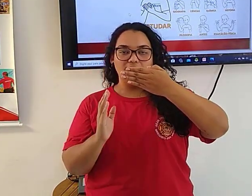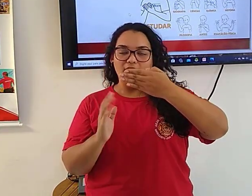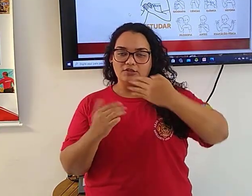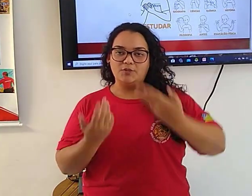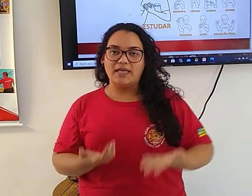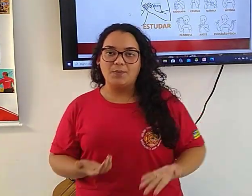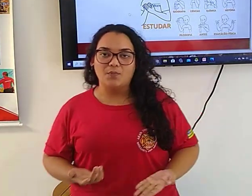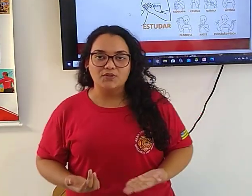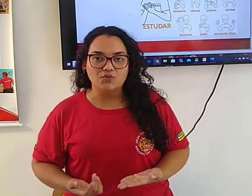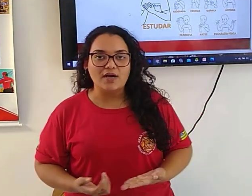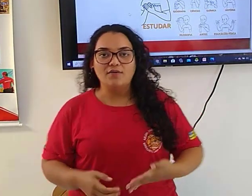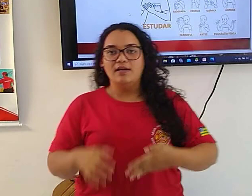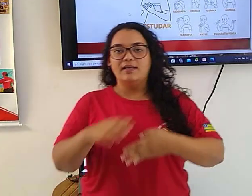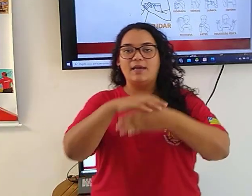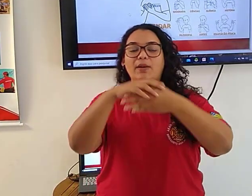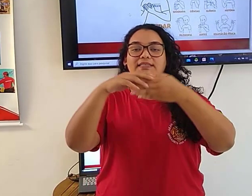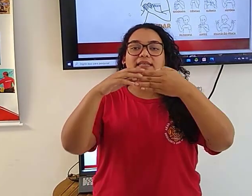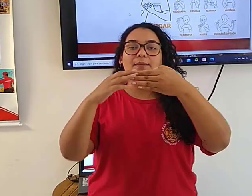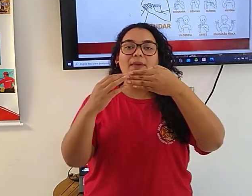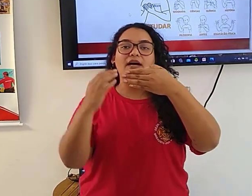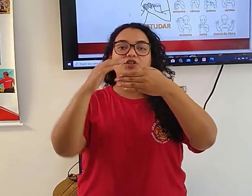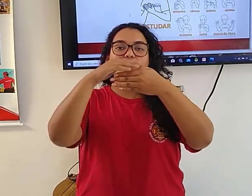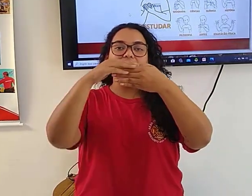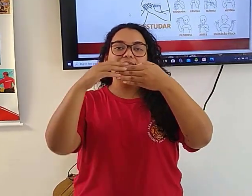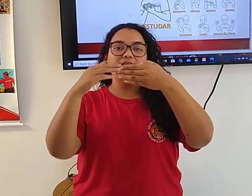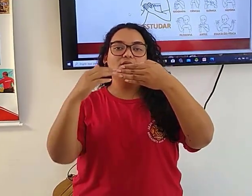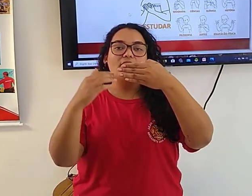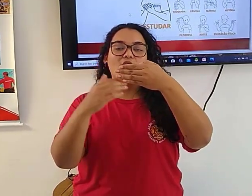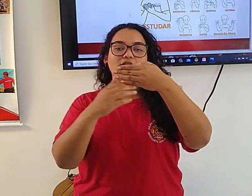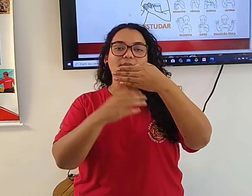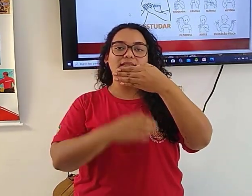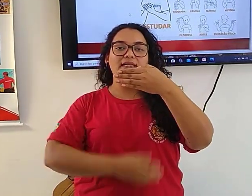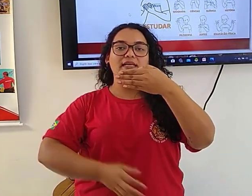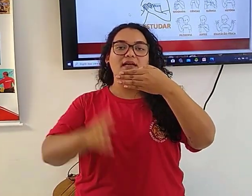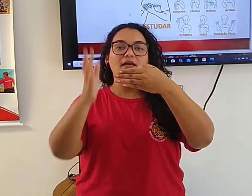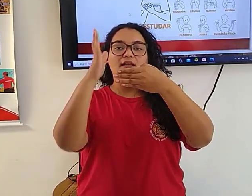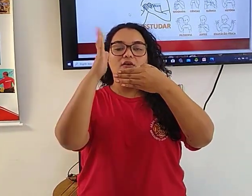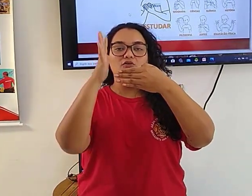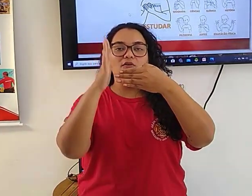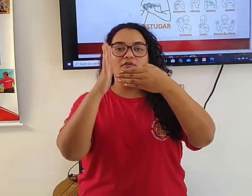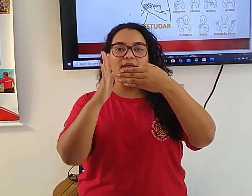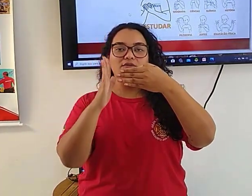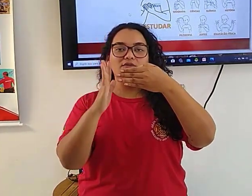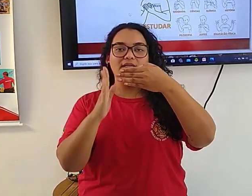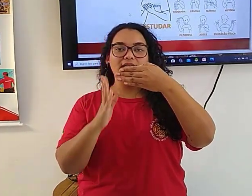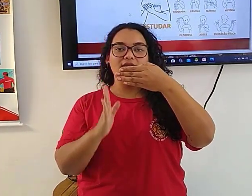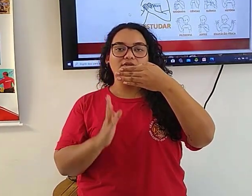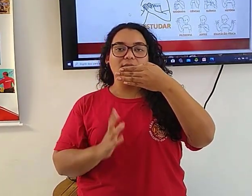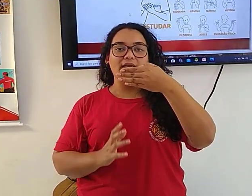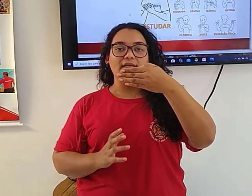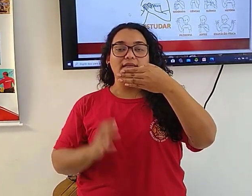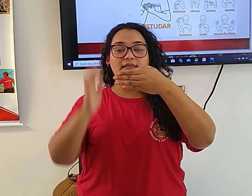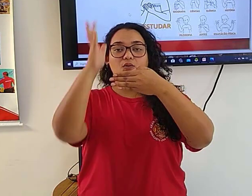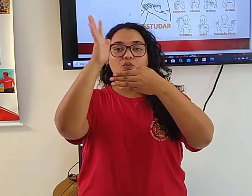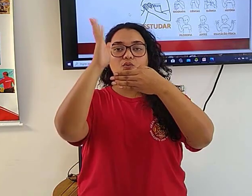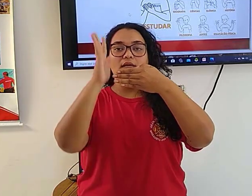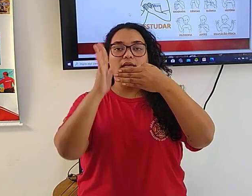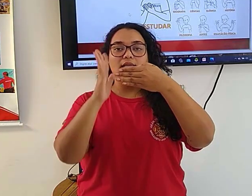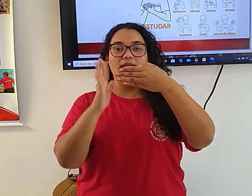Já expliquei para o pessoal que representa a parte do Brasil, a costa brasileira, e os movimentos brasileiros também. Então,